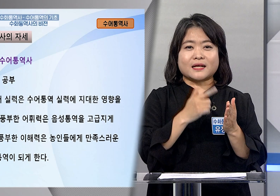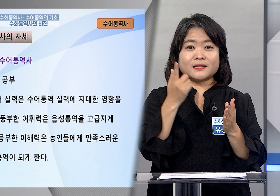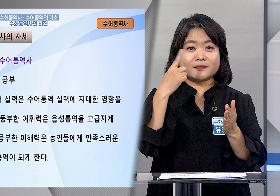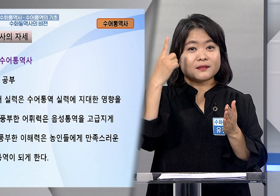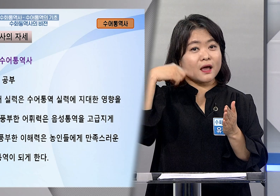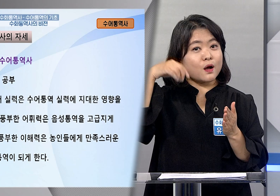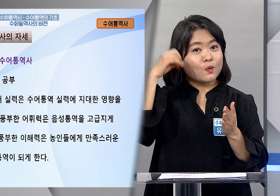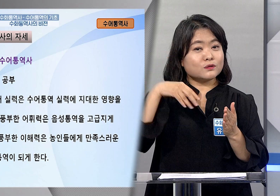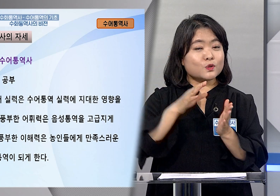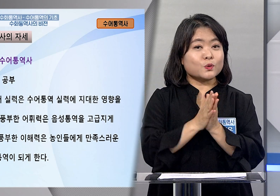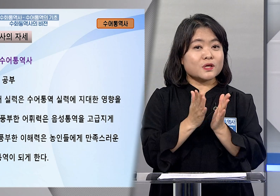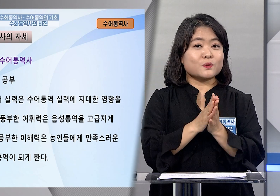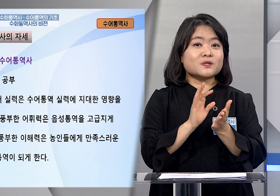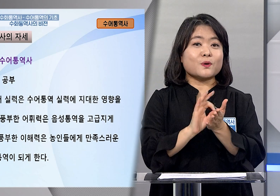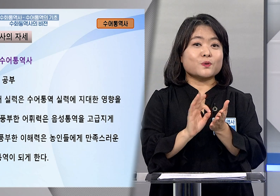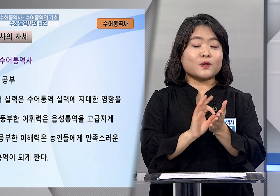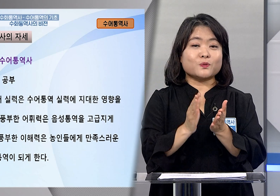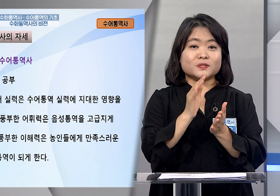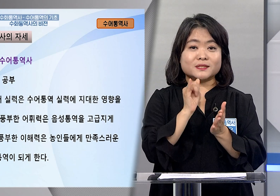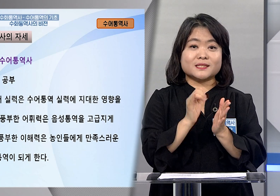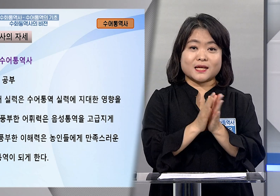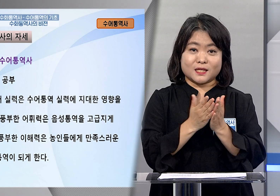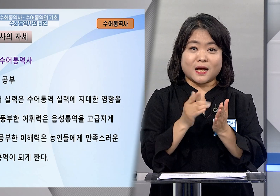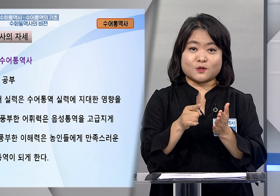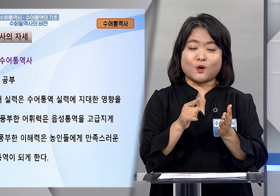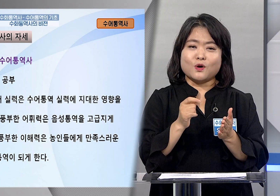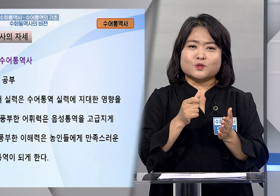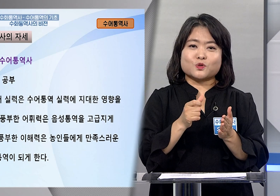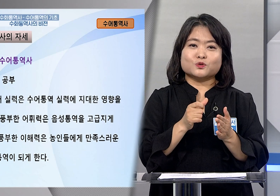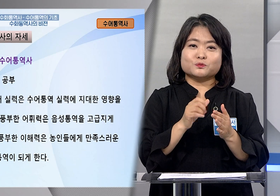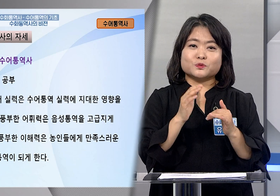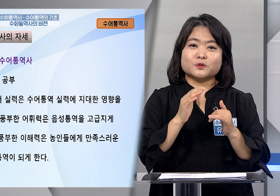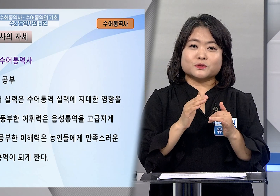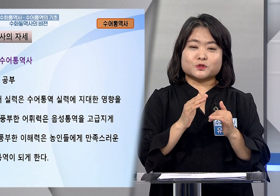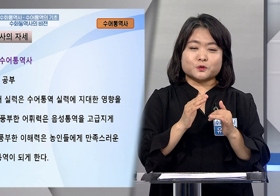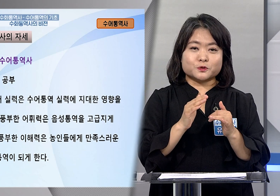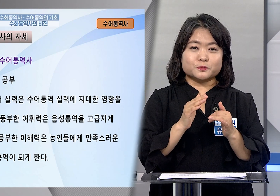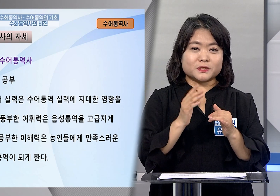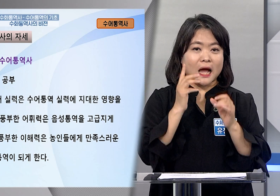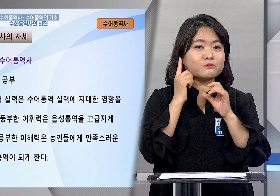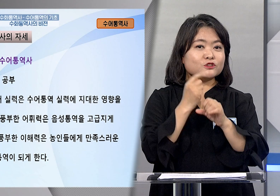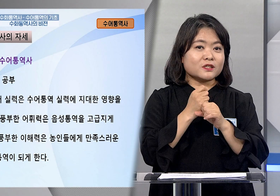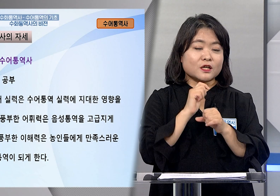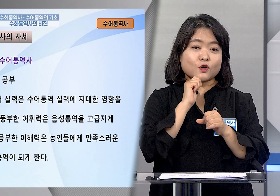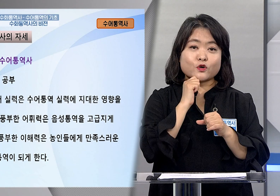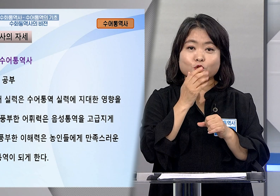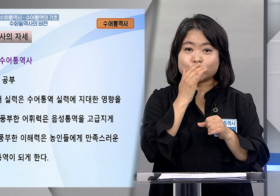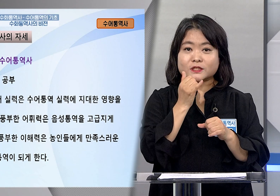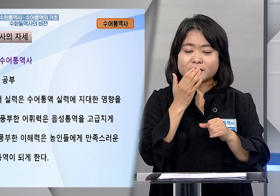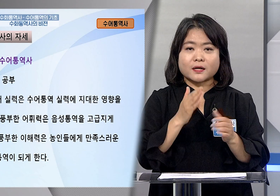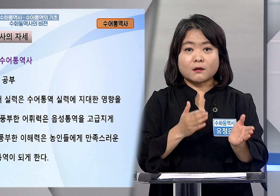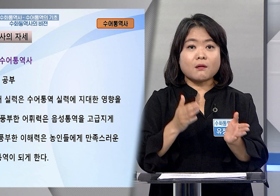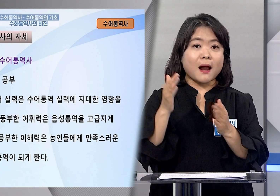나사렛대 대학원 교재로 사용되고 있는 책이라서 조금 이제 학문적이라서 어려울 수 있는데 그런 거